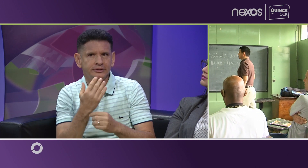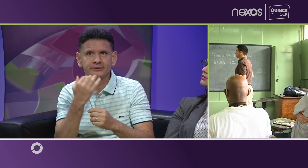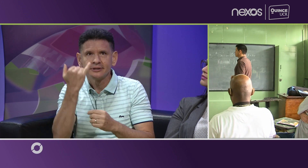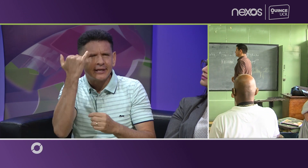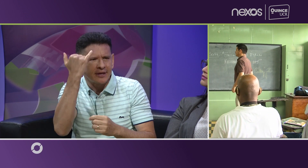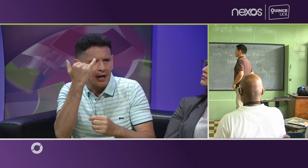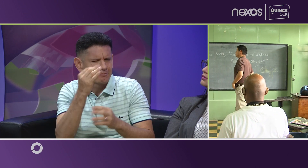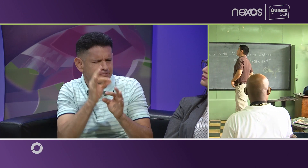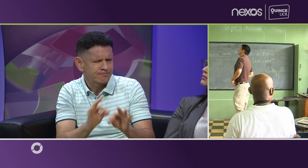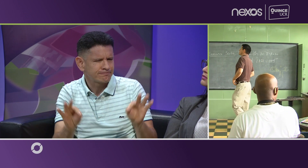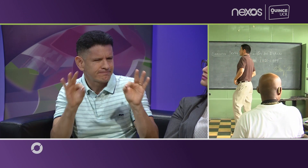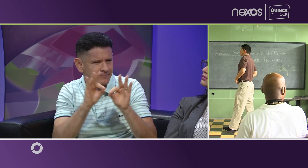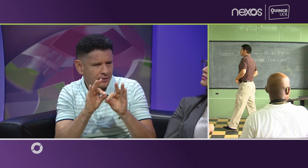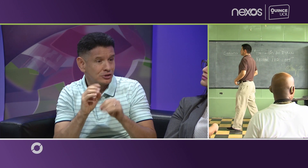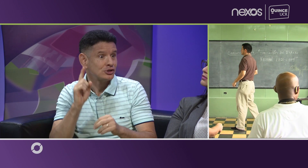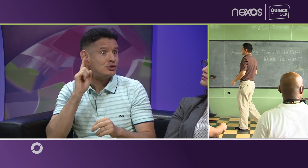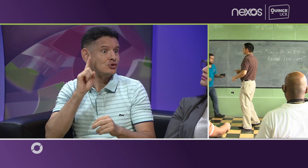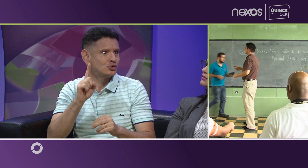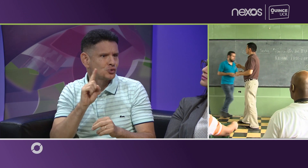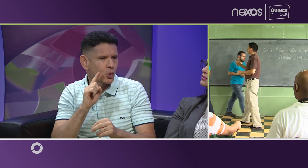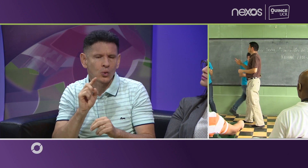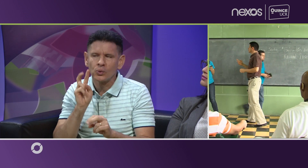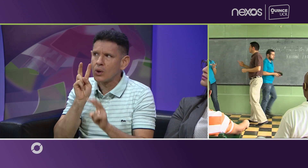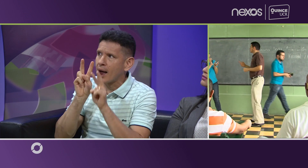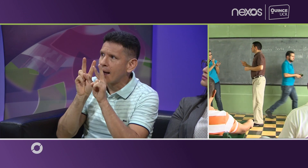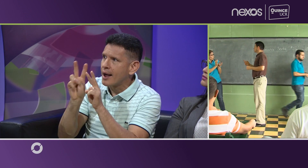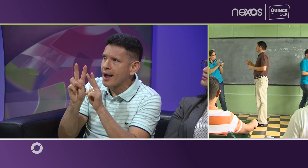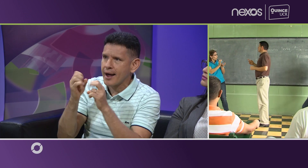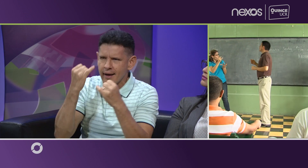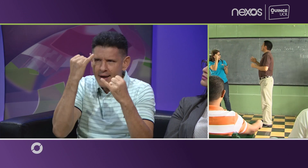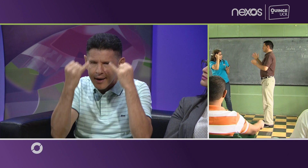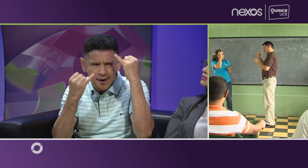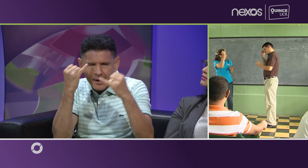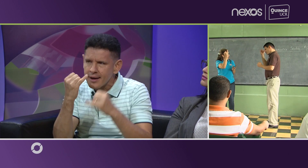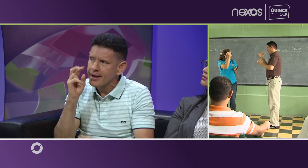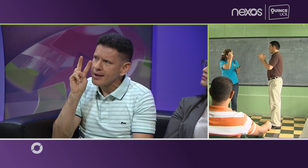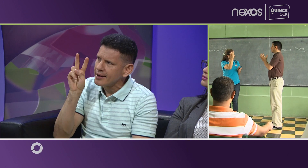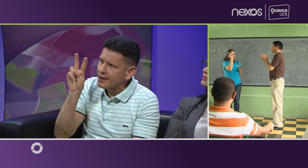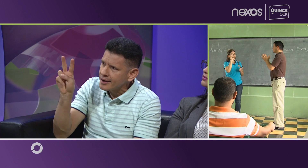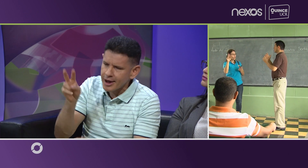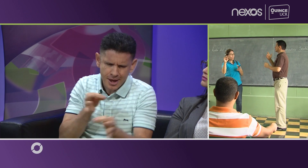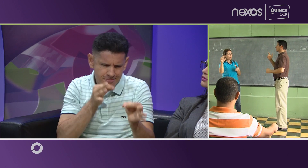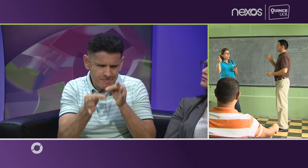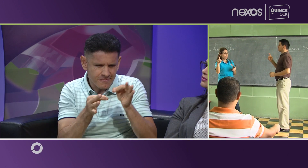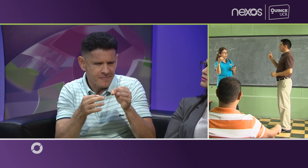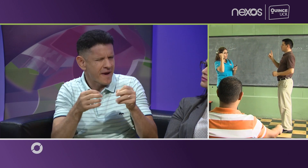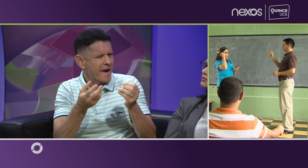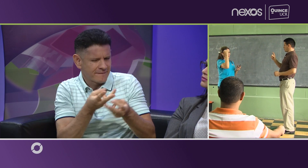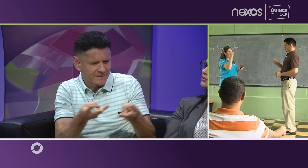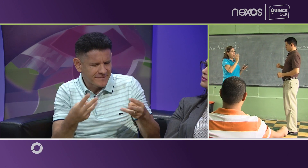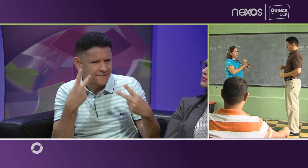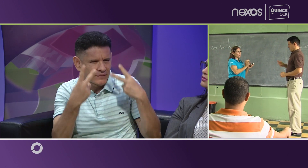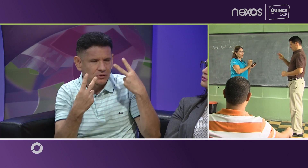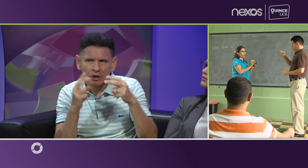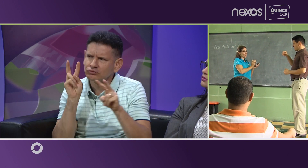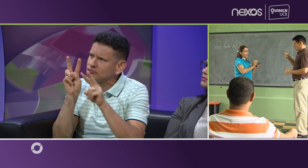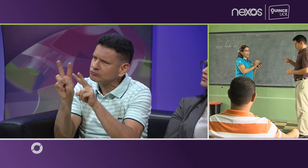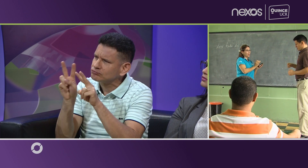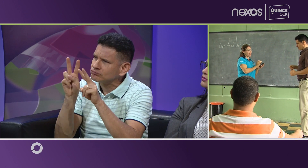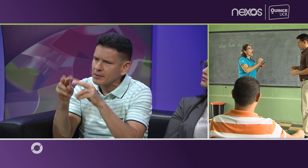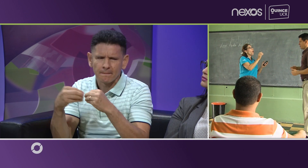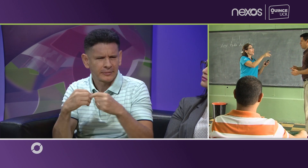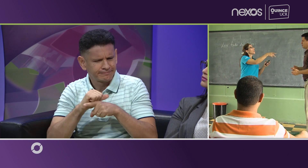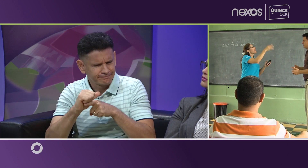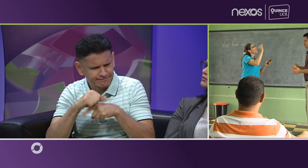mostrarles claves con colores, ideas, que son muy importantes para que los sordos las observen, y de esta manera